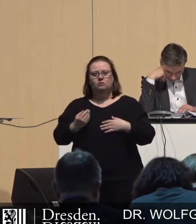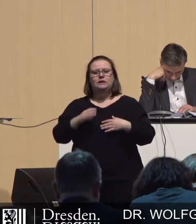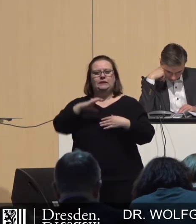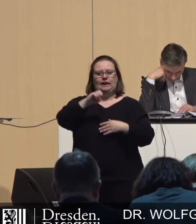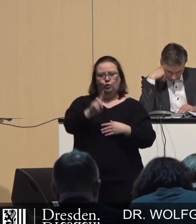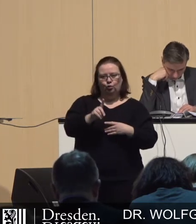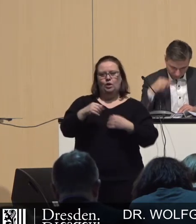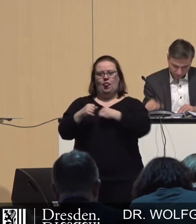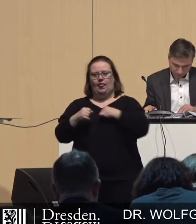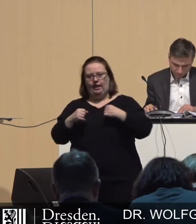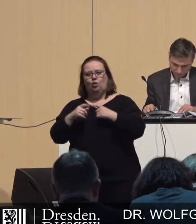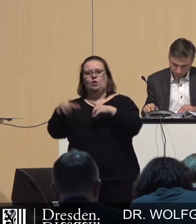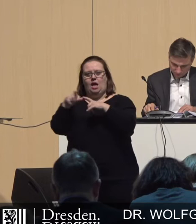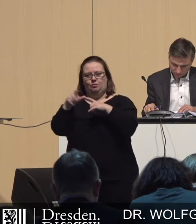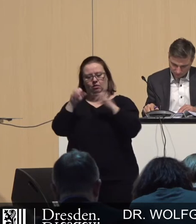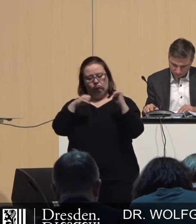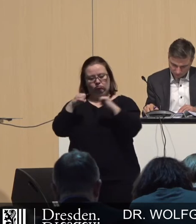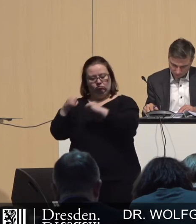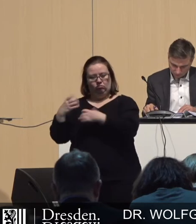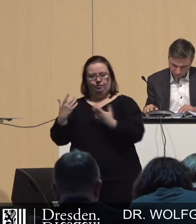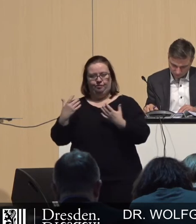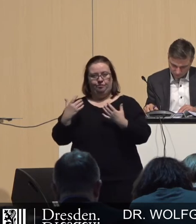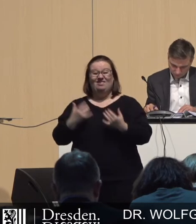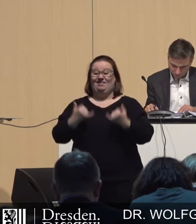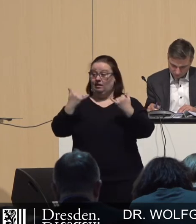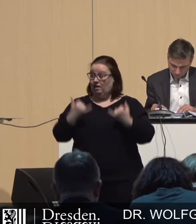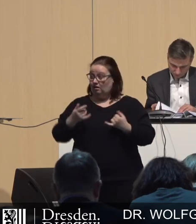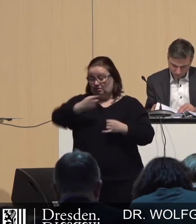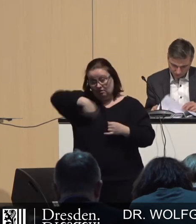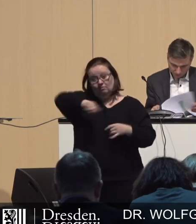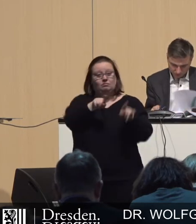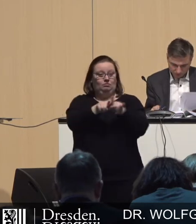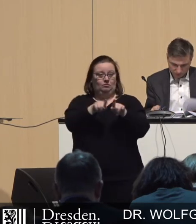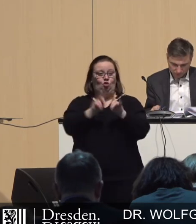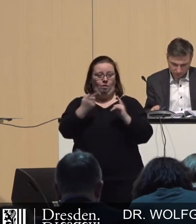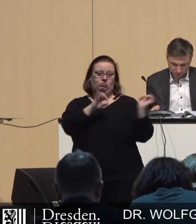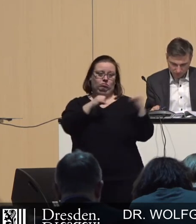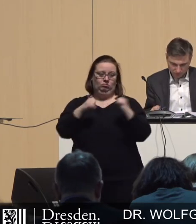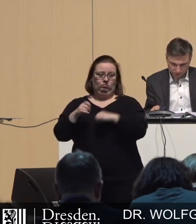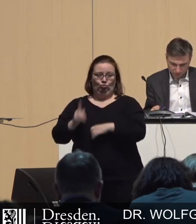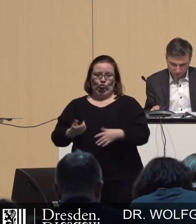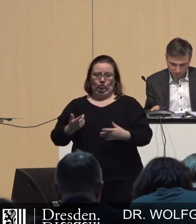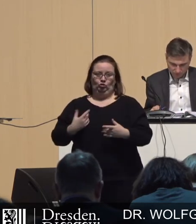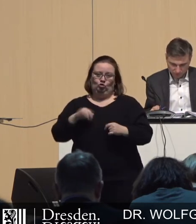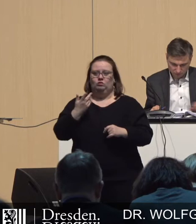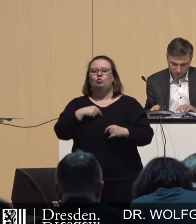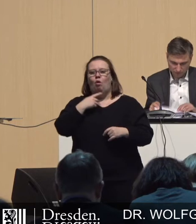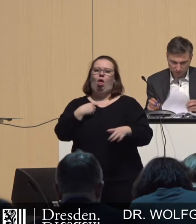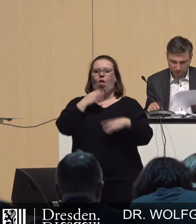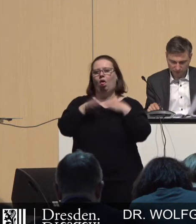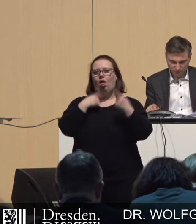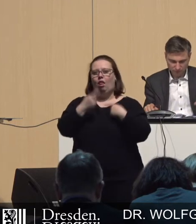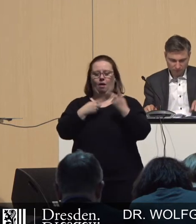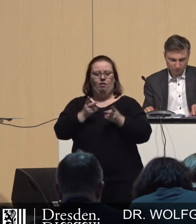CDU, Linke und SPD bekannt. Jetzt müssen diesen Taten folgen, sonst bleiben sie leere